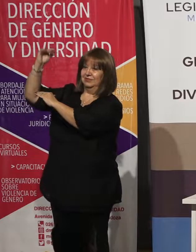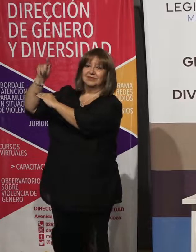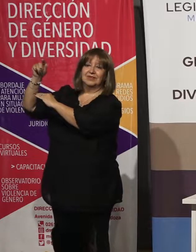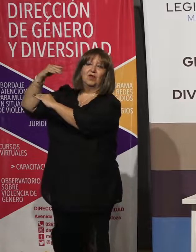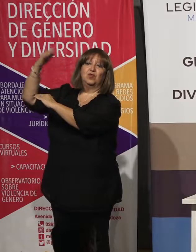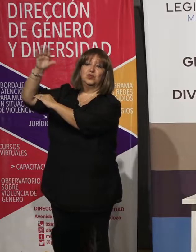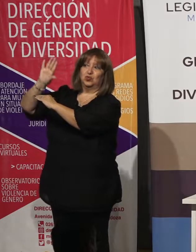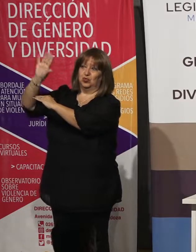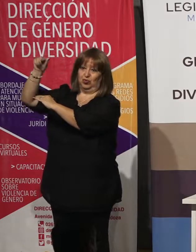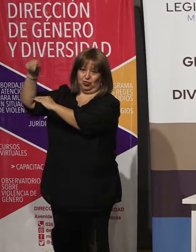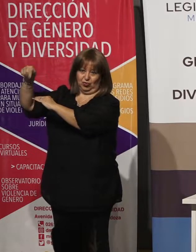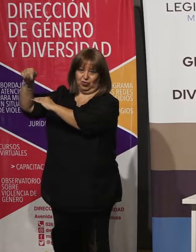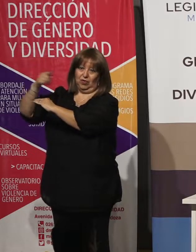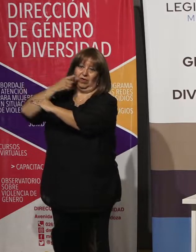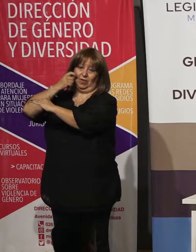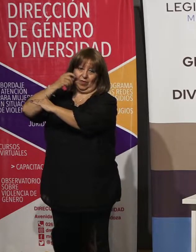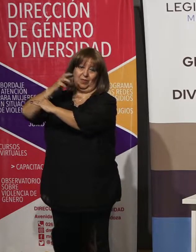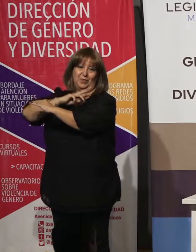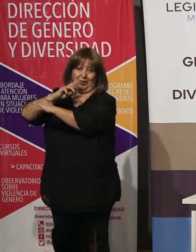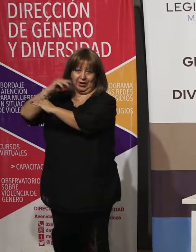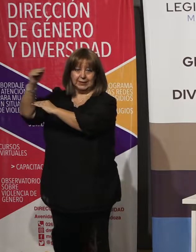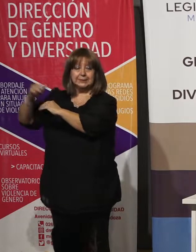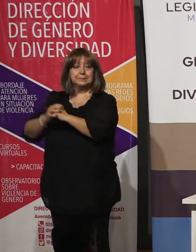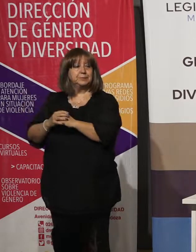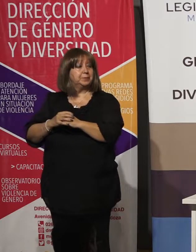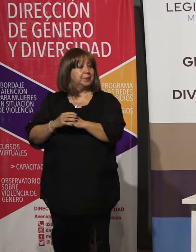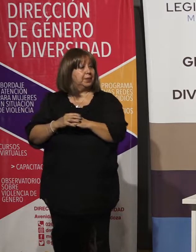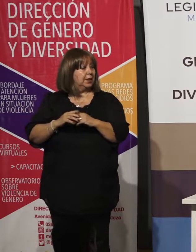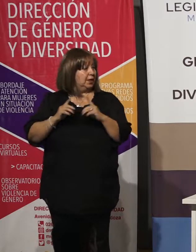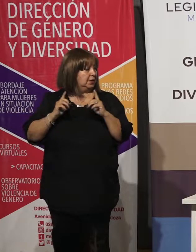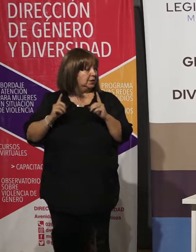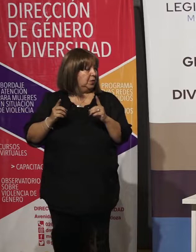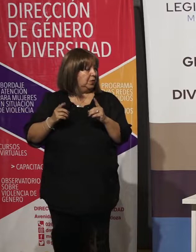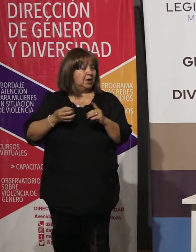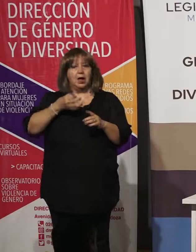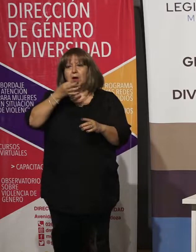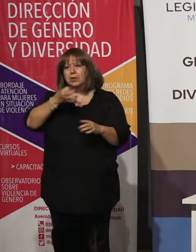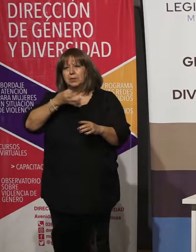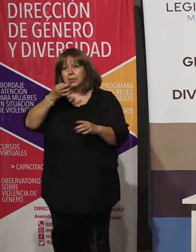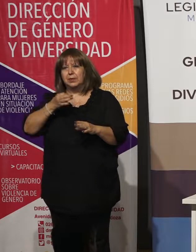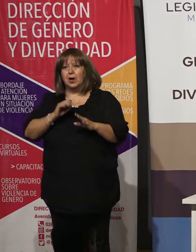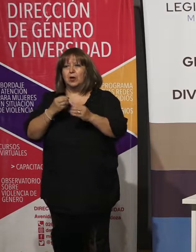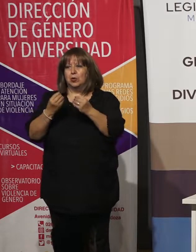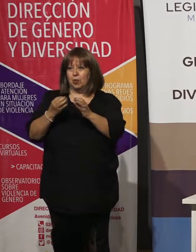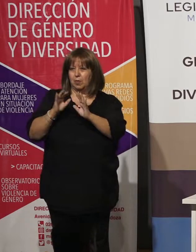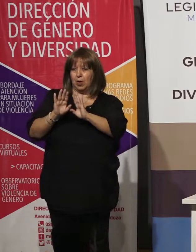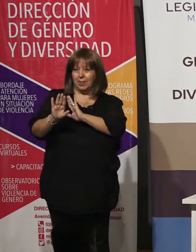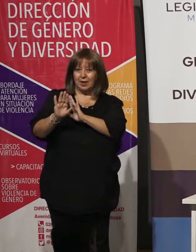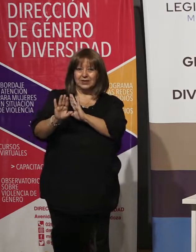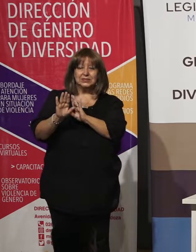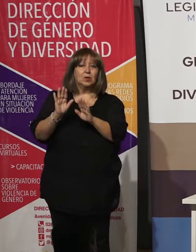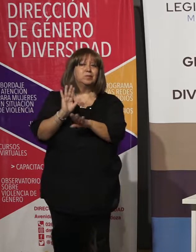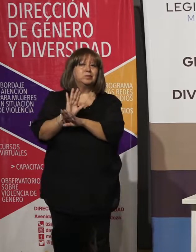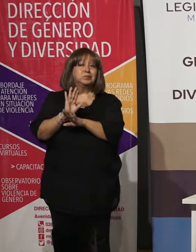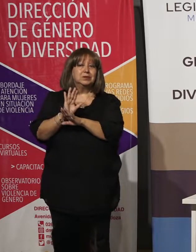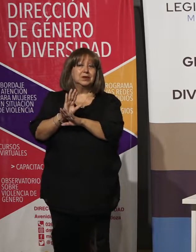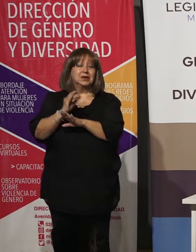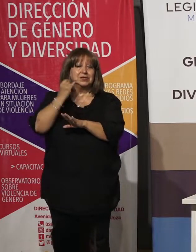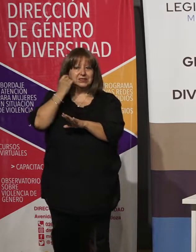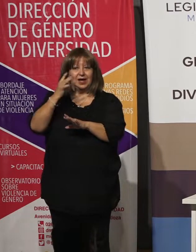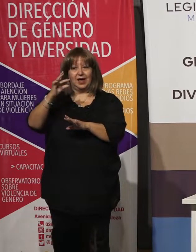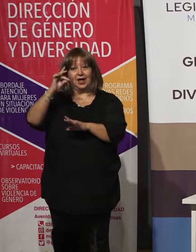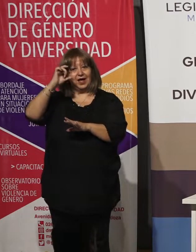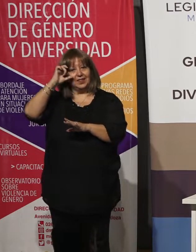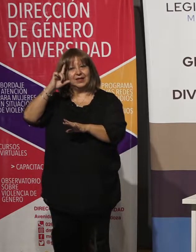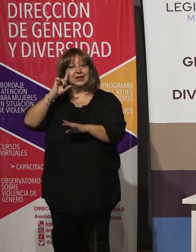generación. Hemos dado también charlas de prevención sobre lo que es el delito, seguramente